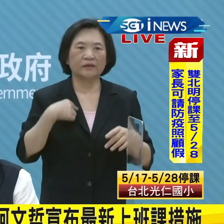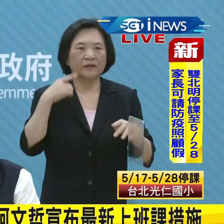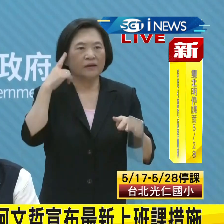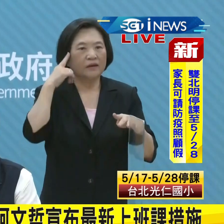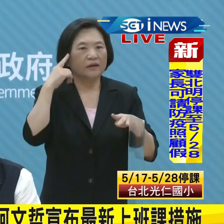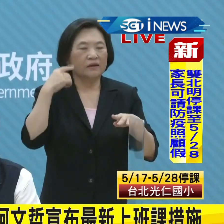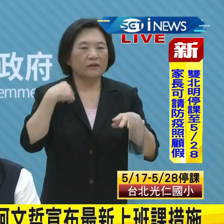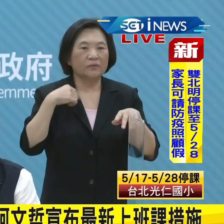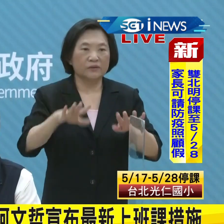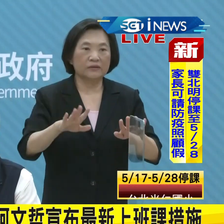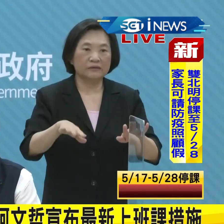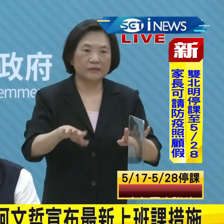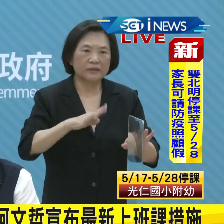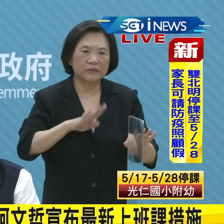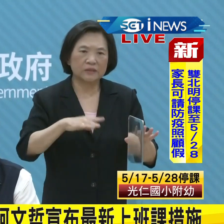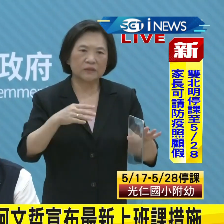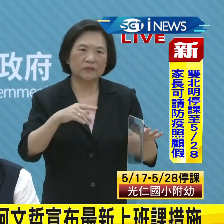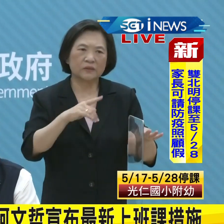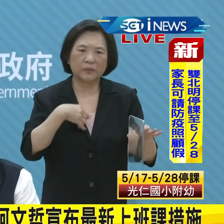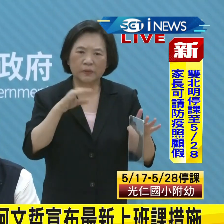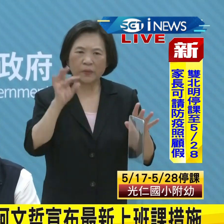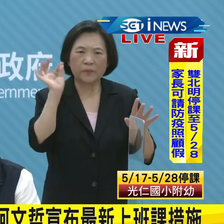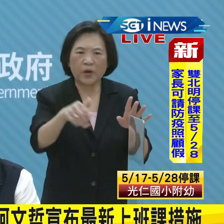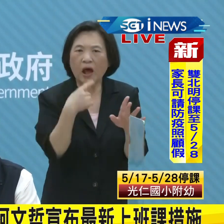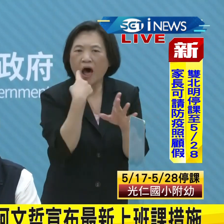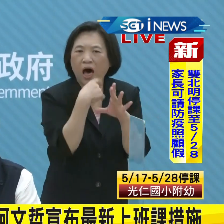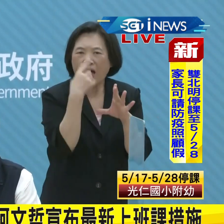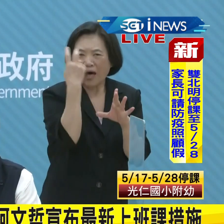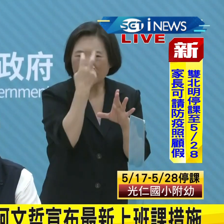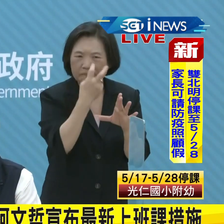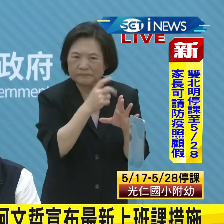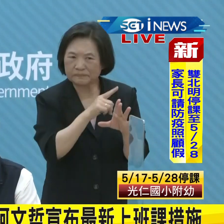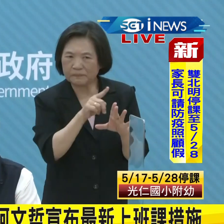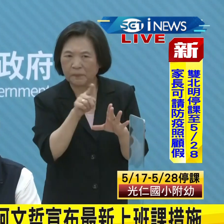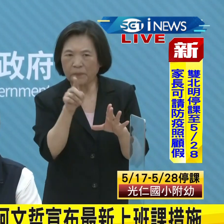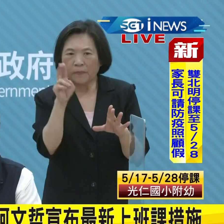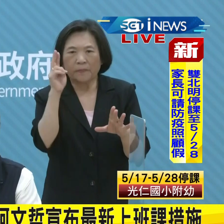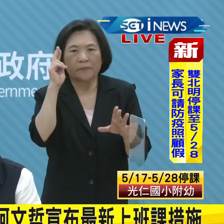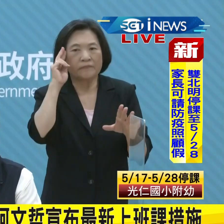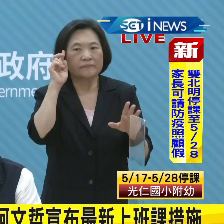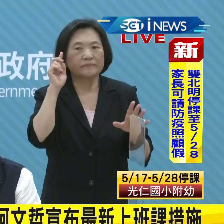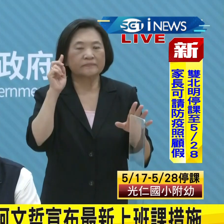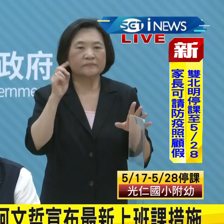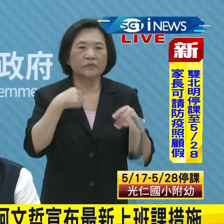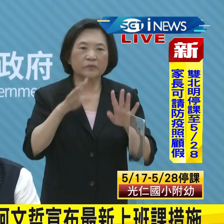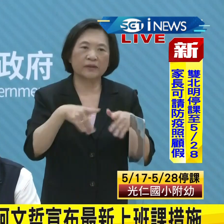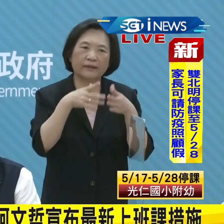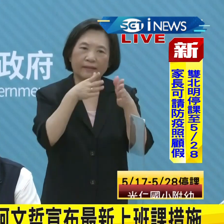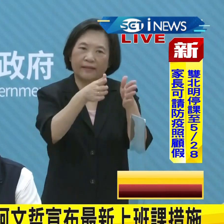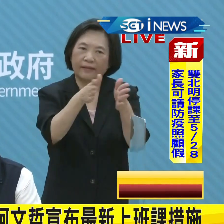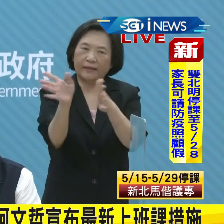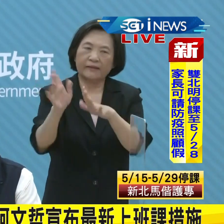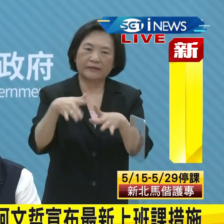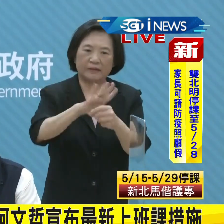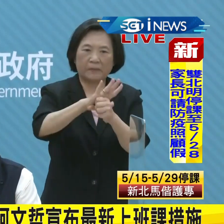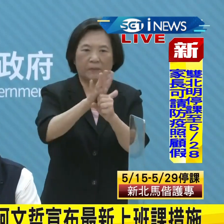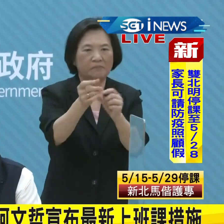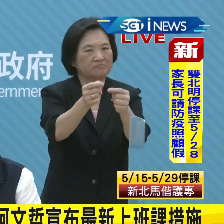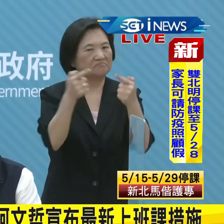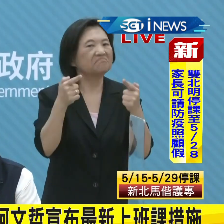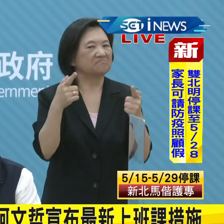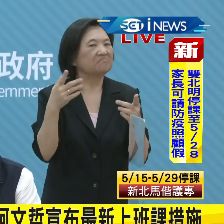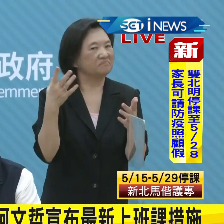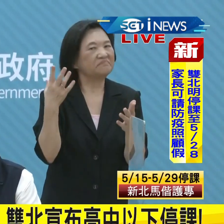们从自己快筛站的数字，还有我们自己临床上的观察哈，我们非常清楚，在疫情还在升